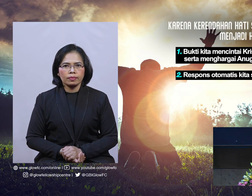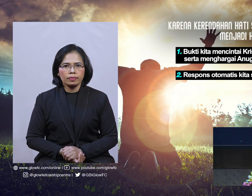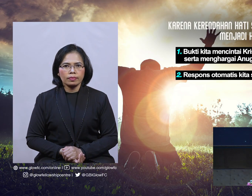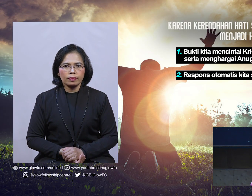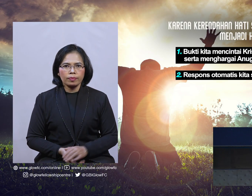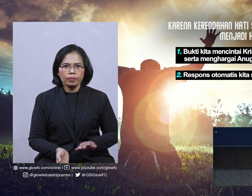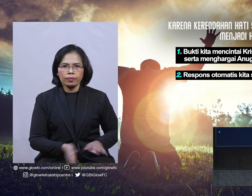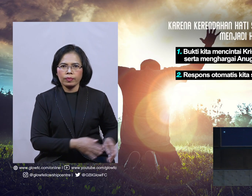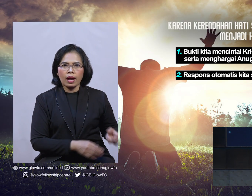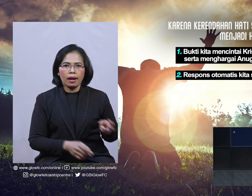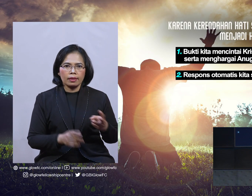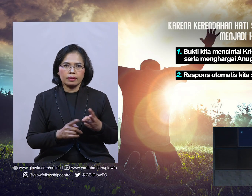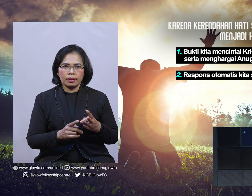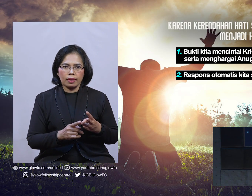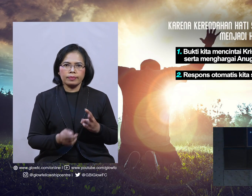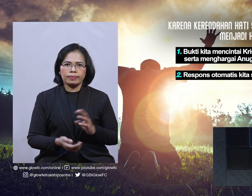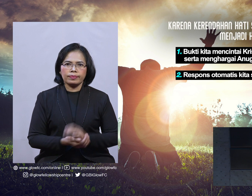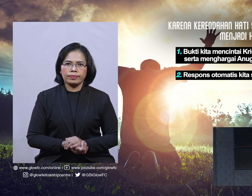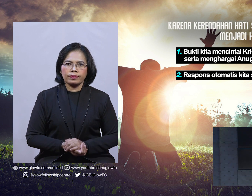Hai yang ketika